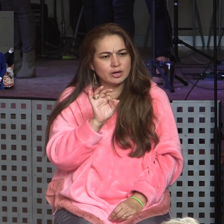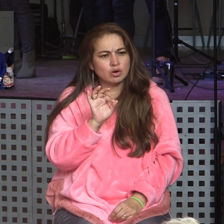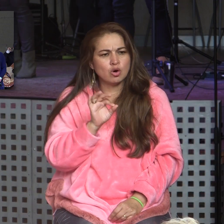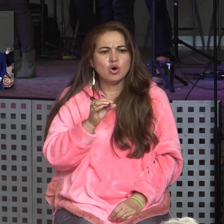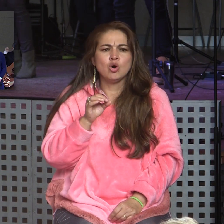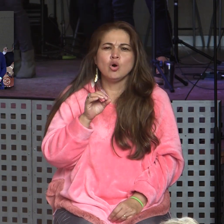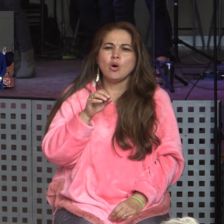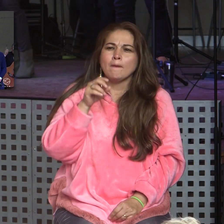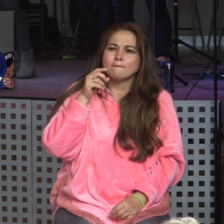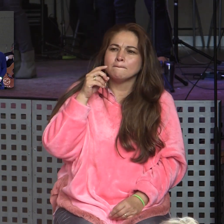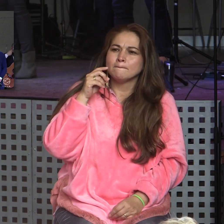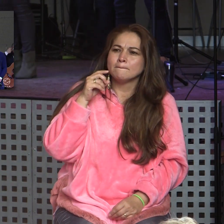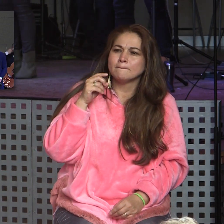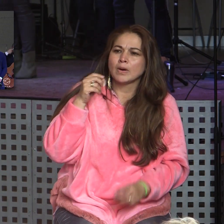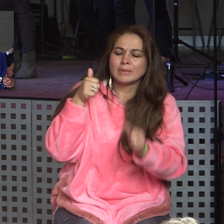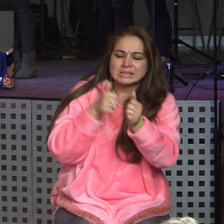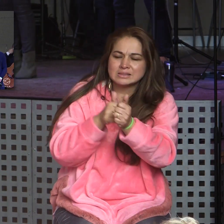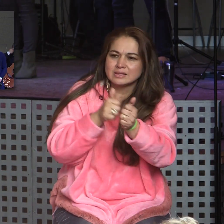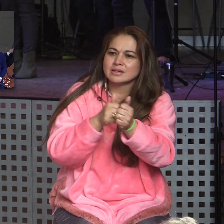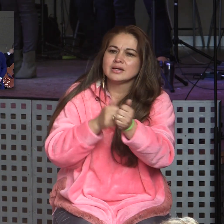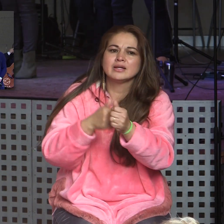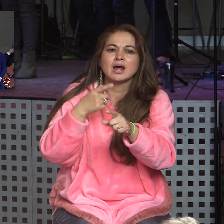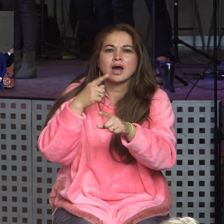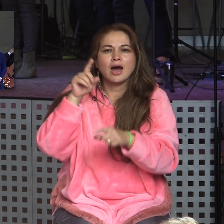invisible. Por eso,